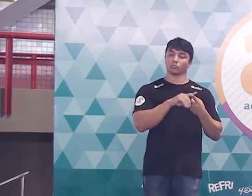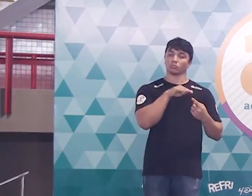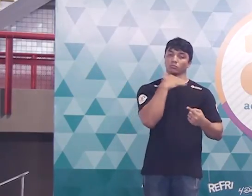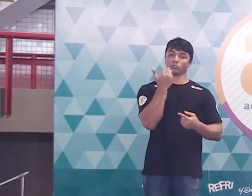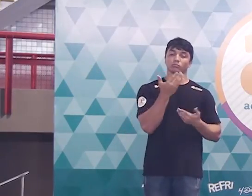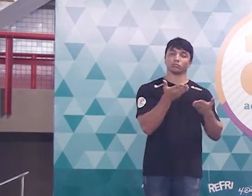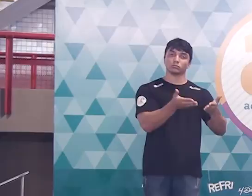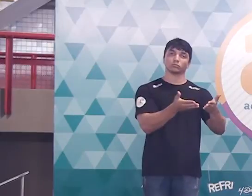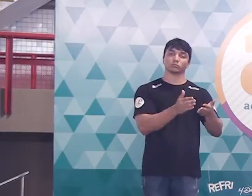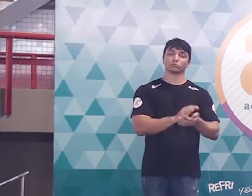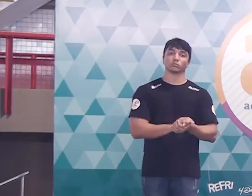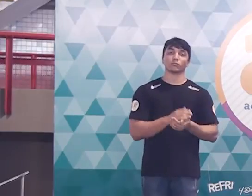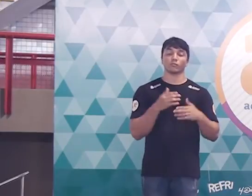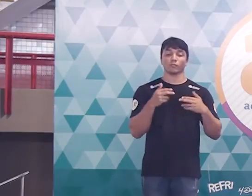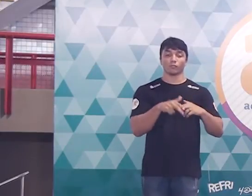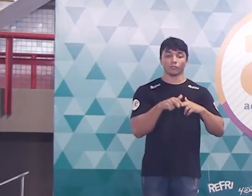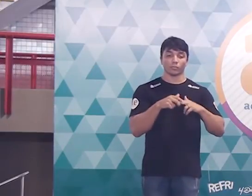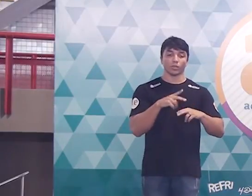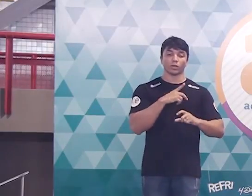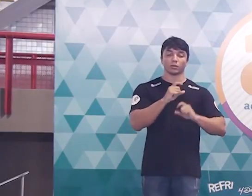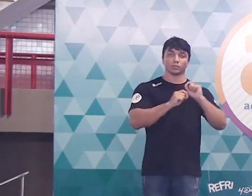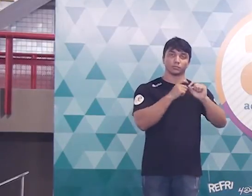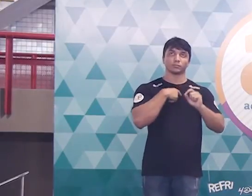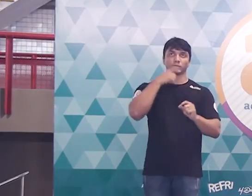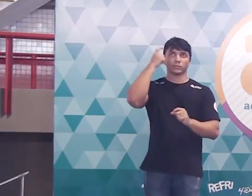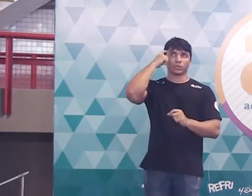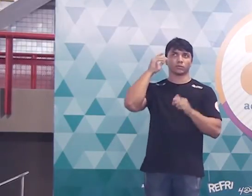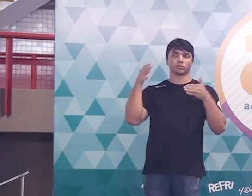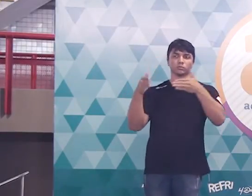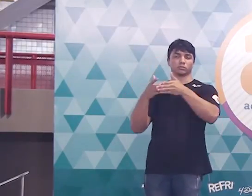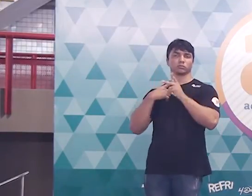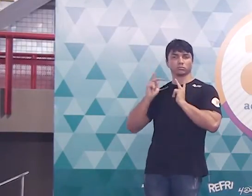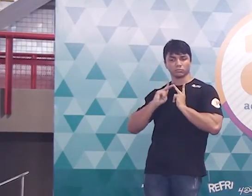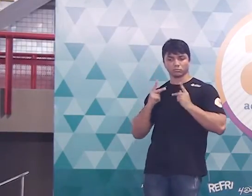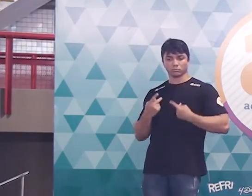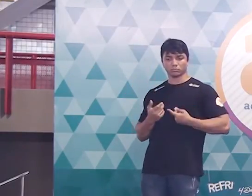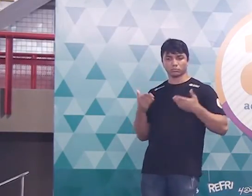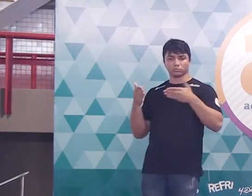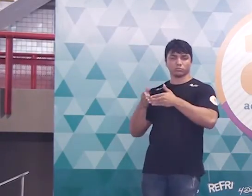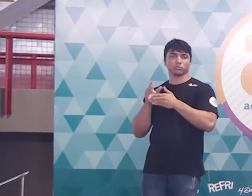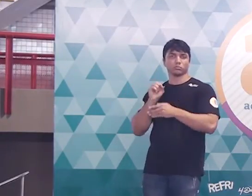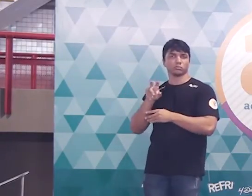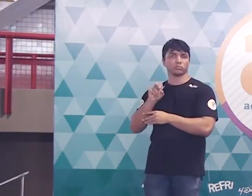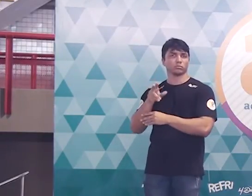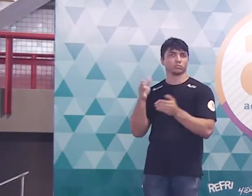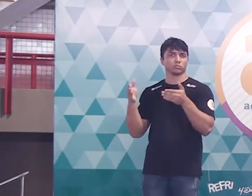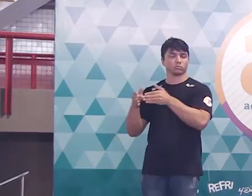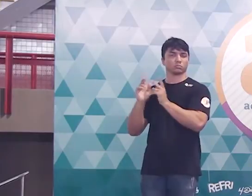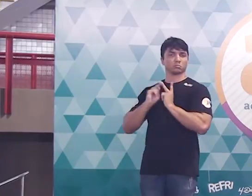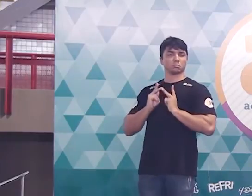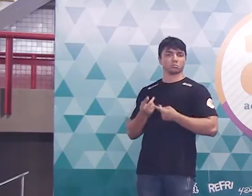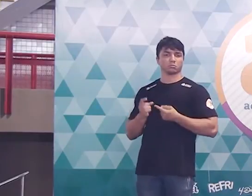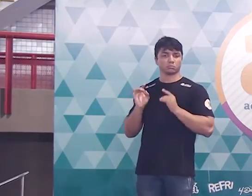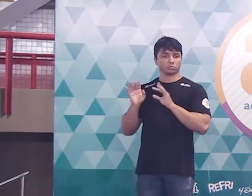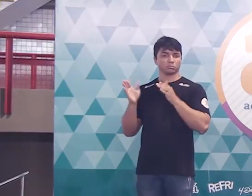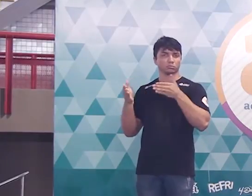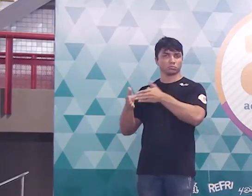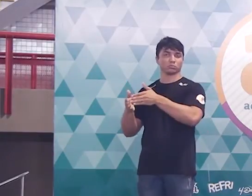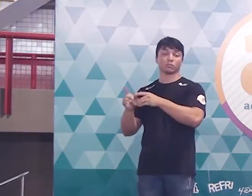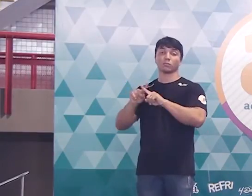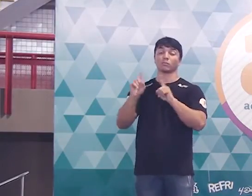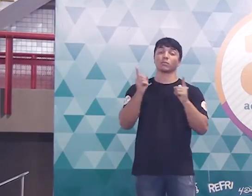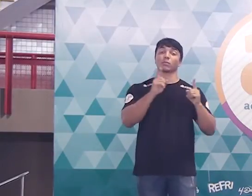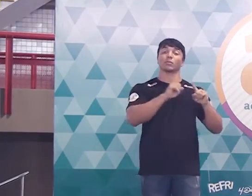Morrem. Então, gente, não pense que só quem é acometido pela virose somos nós, não. É